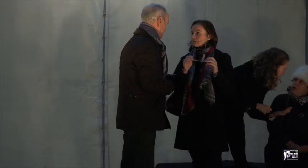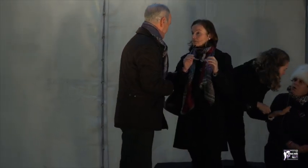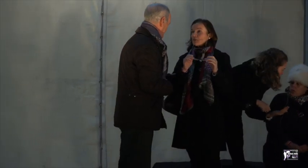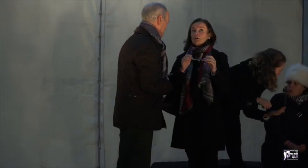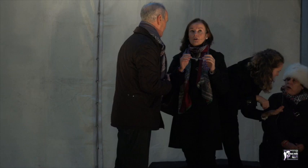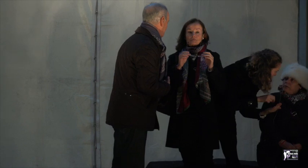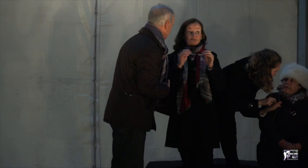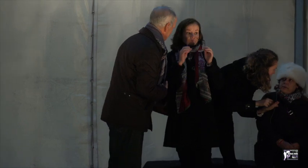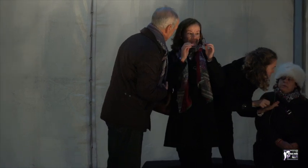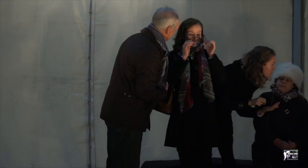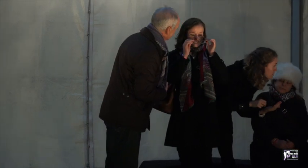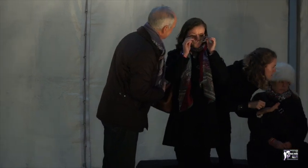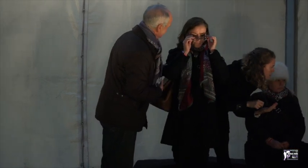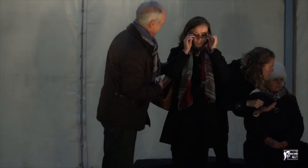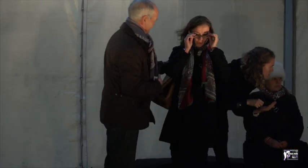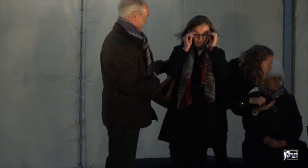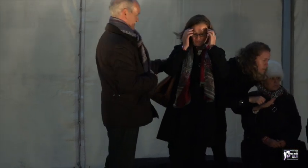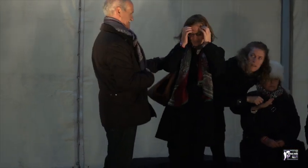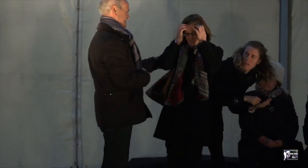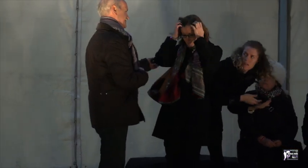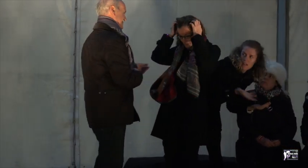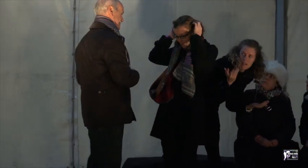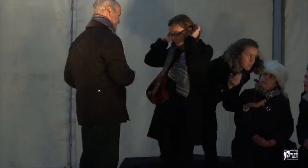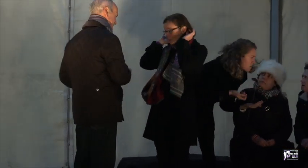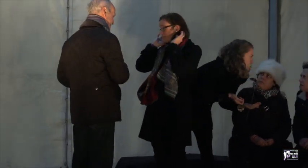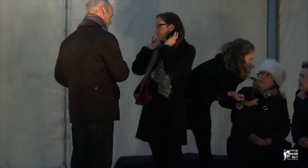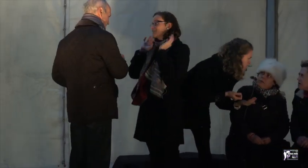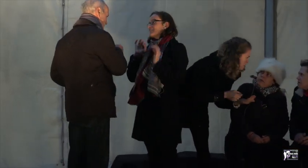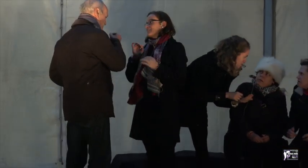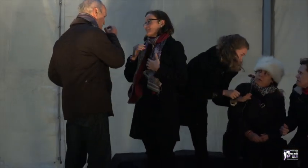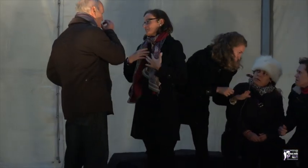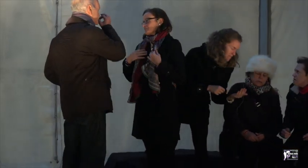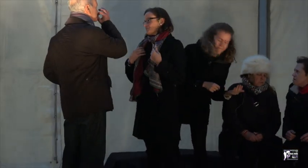esos preciosos ojos que tienes. Uy, por favor.